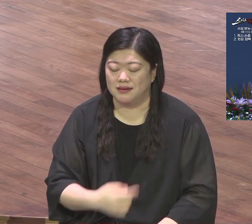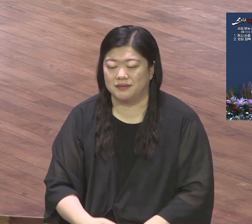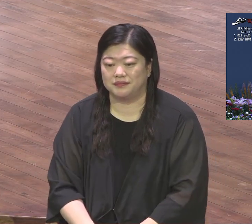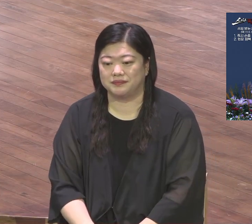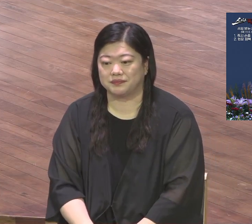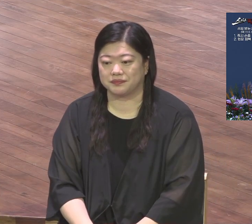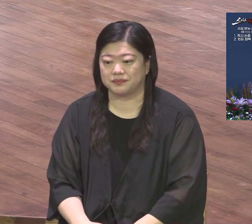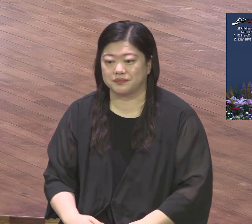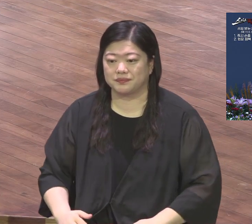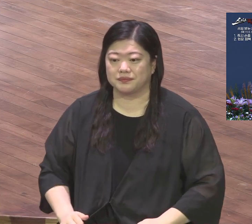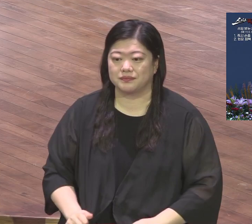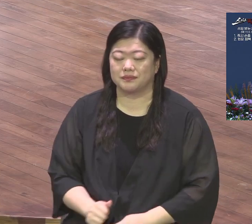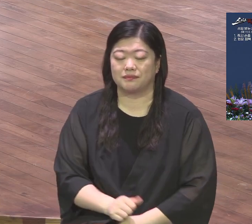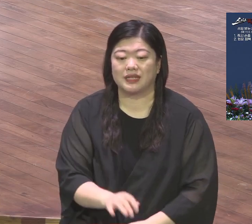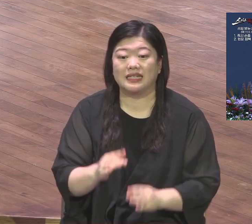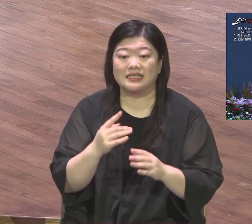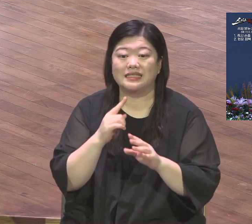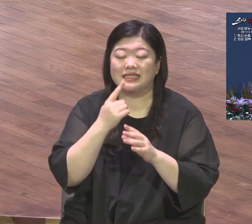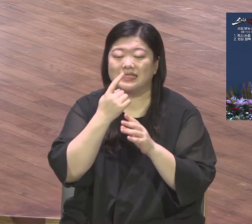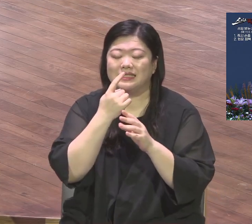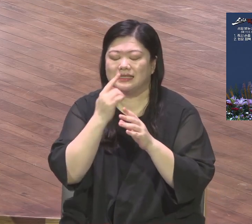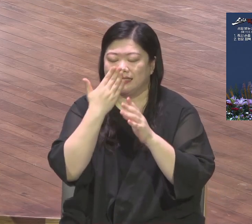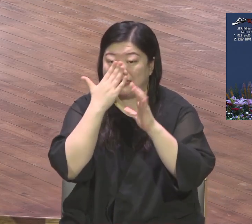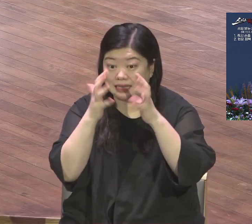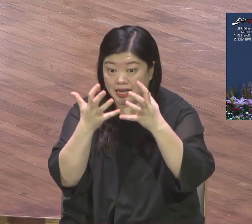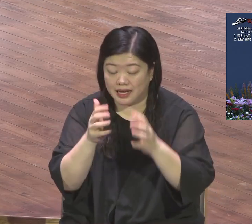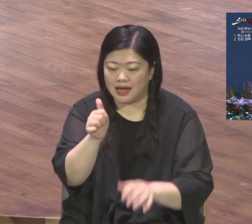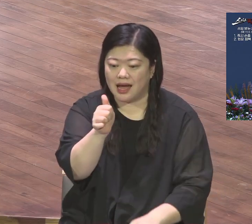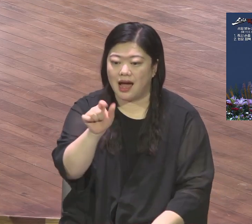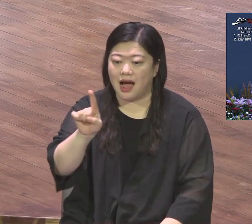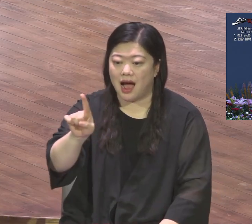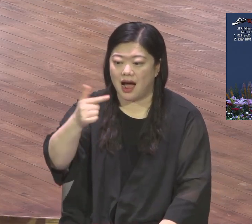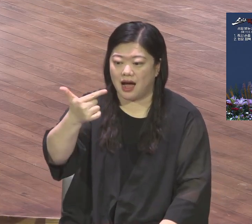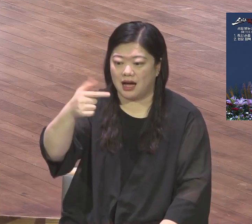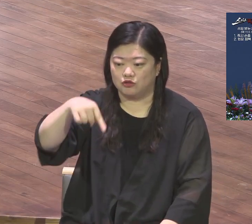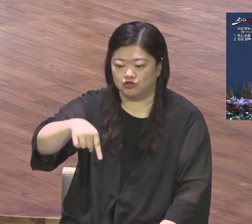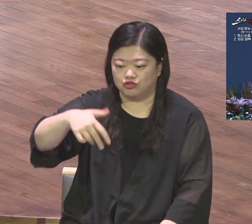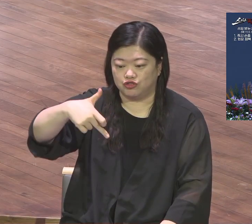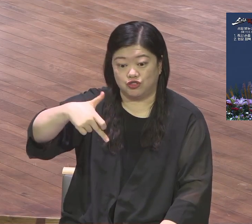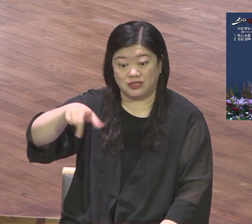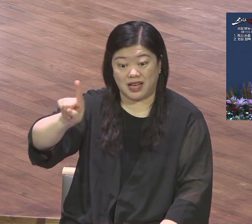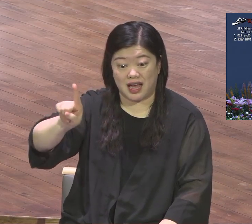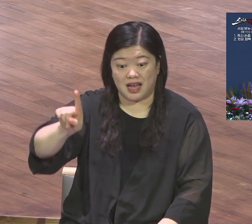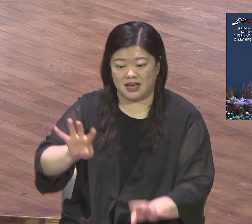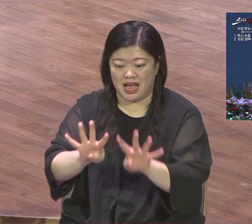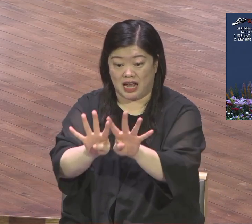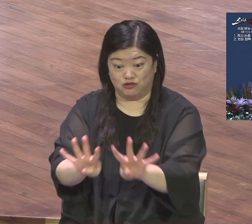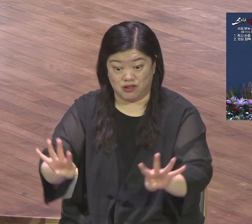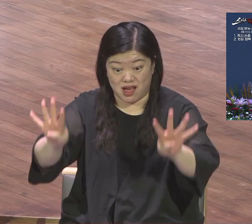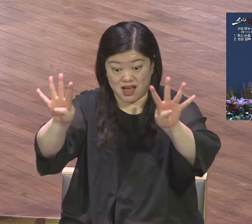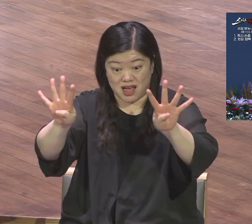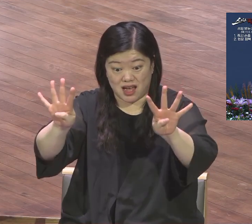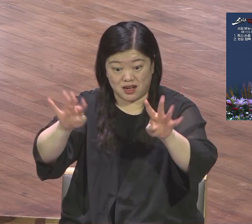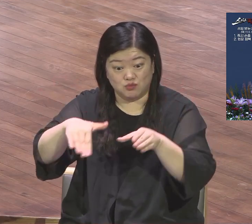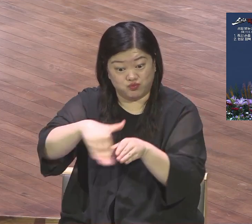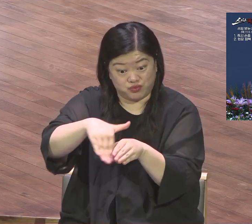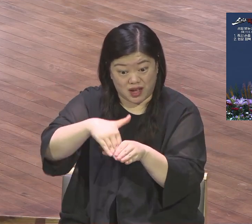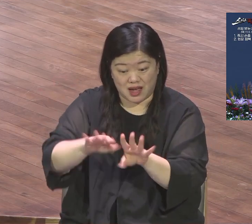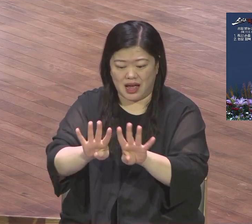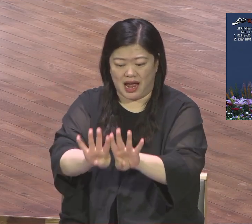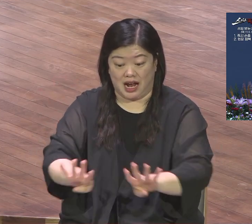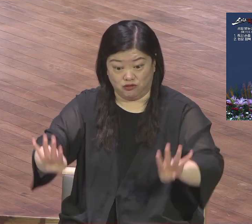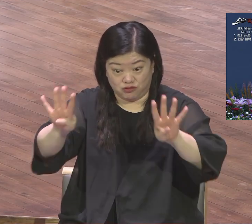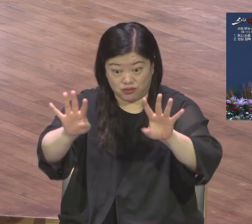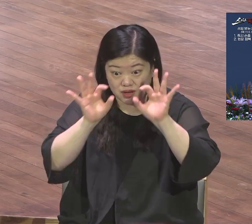이 이스라엘의 한우카 이 수전제를 하는데 마카피가 예루살렘에 입성했을 때 이스라엘 백성들이